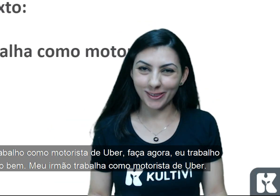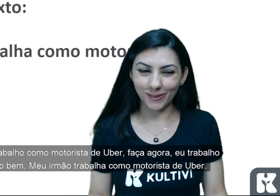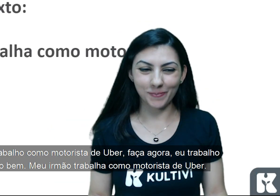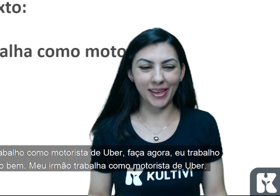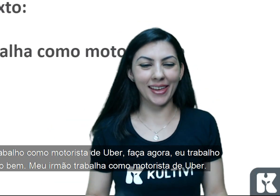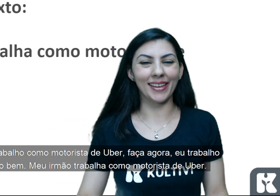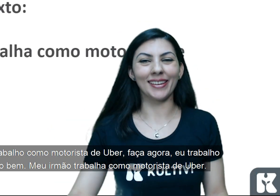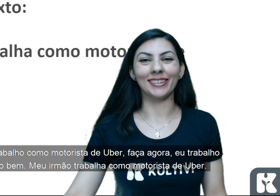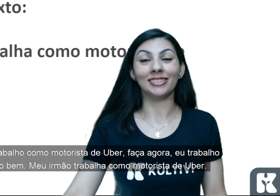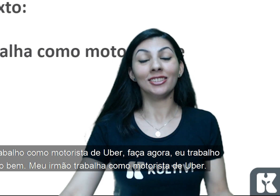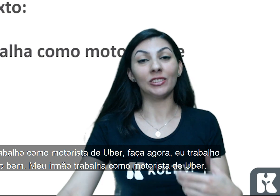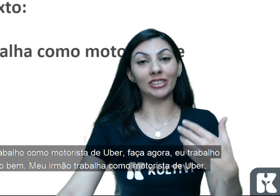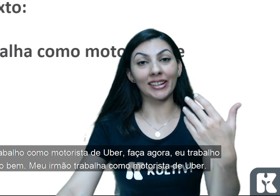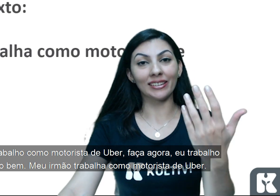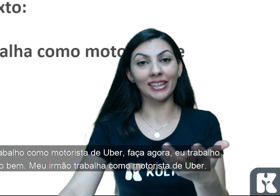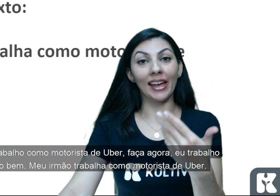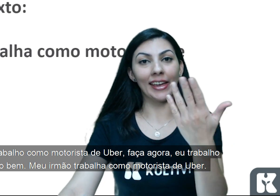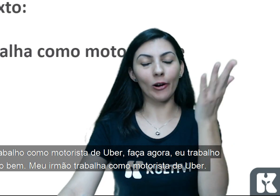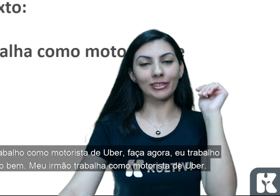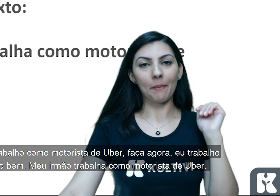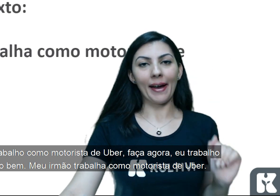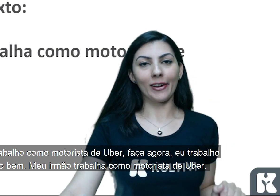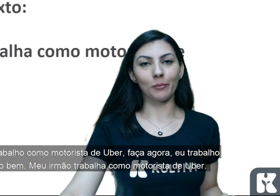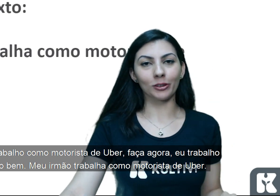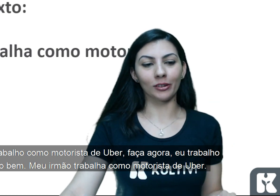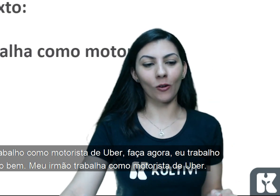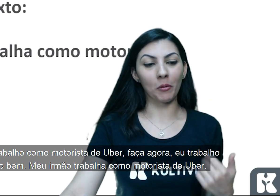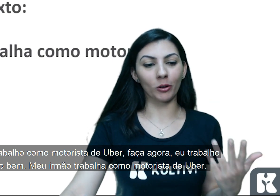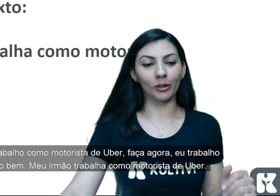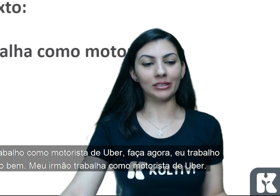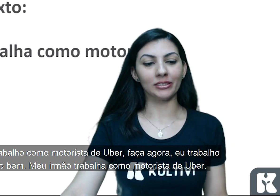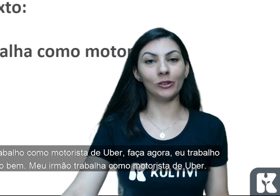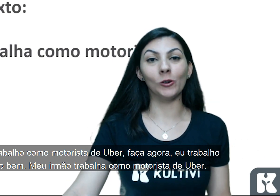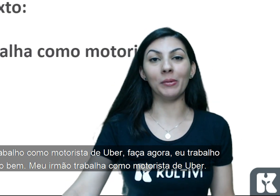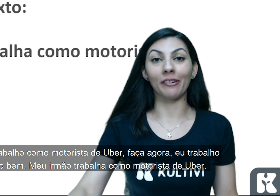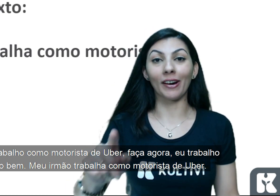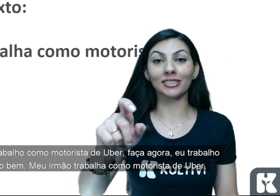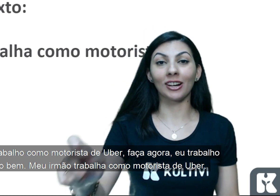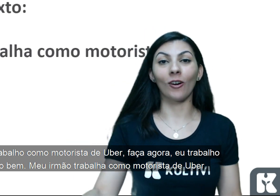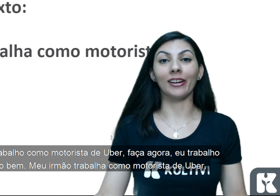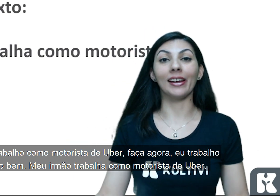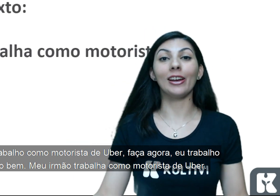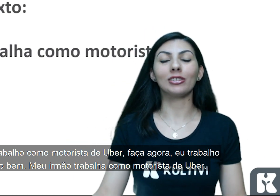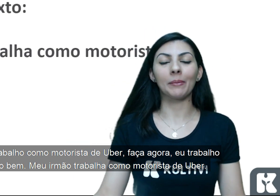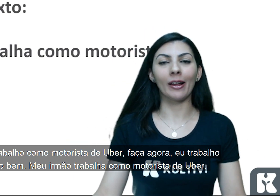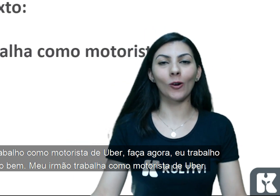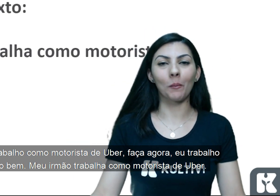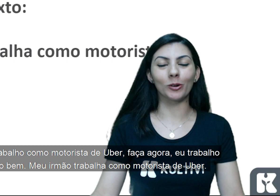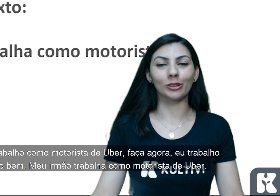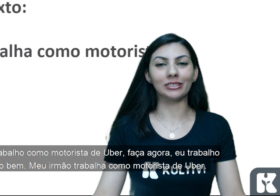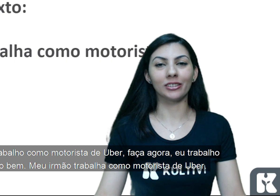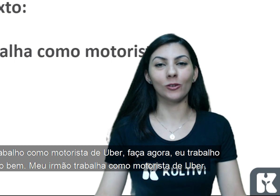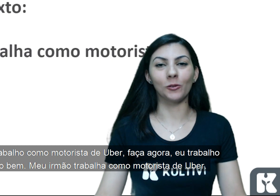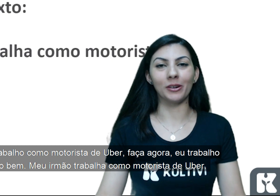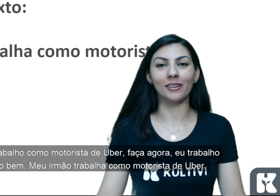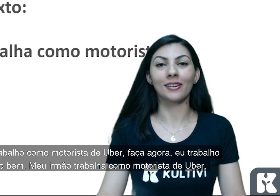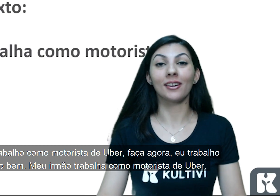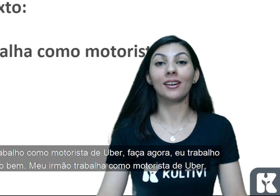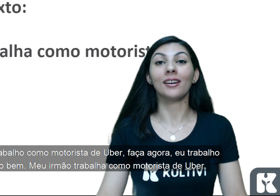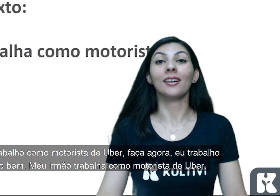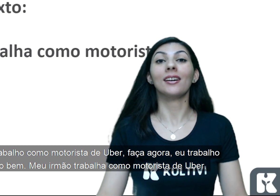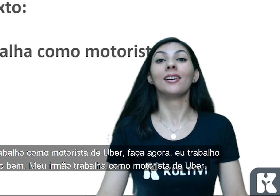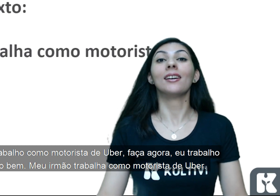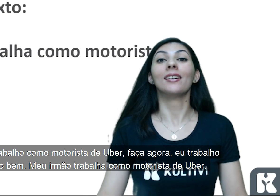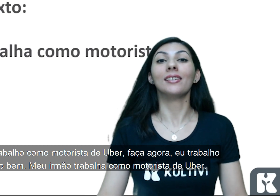Muito bem! Se você quer dizer, eu trabalho como motorista de Uber, faça agora. Eu trabalho como motorista de Uber.